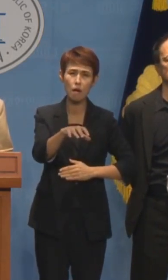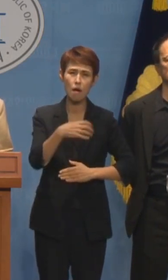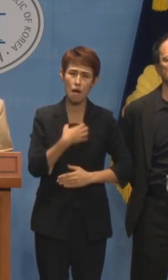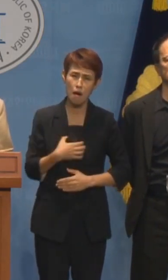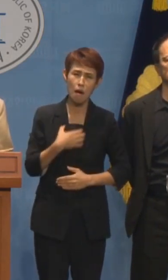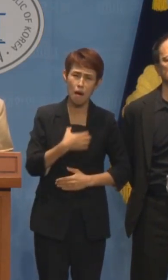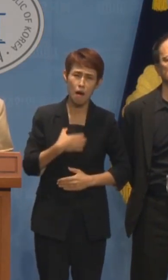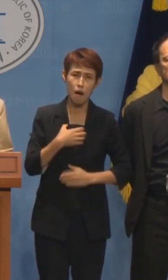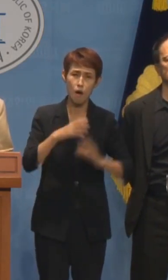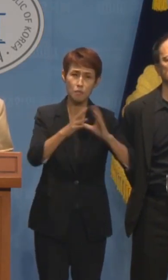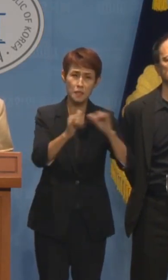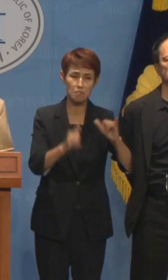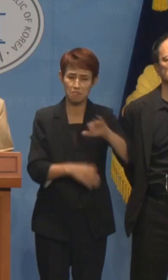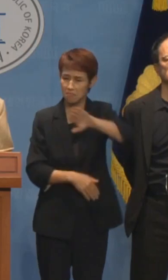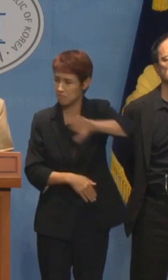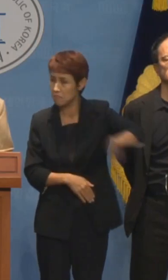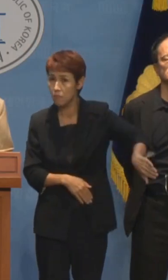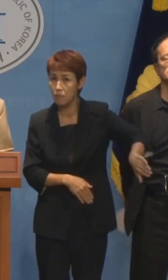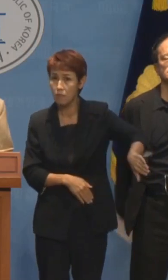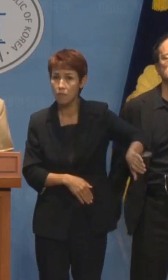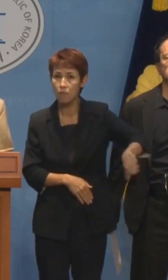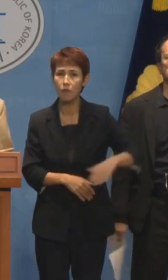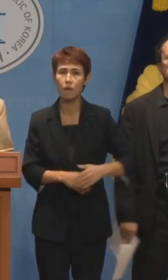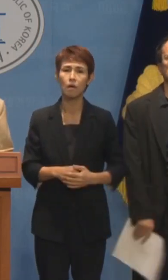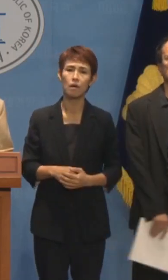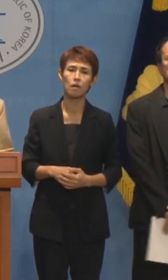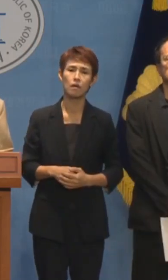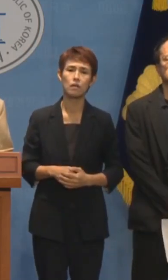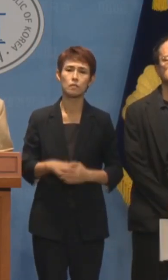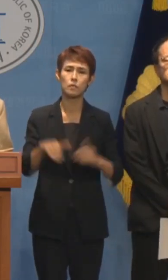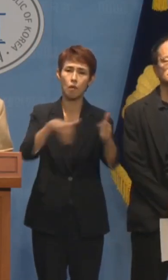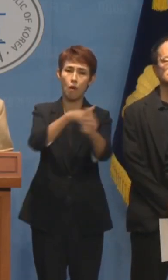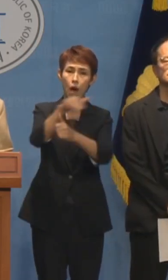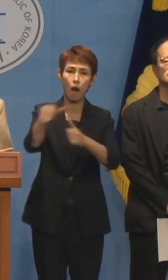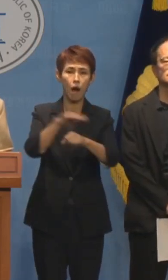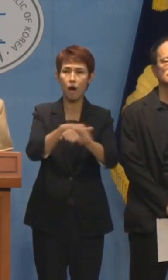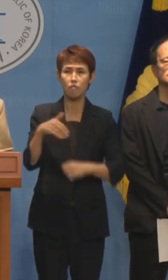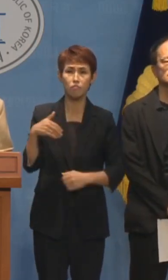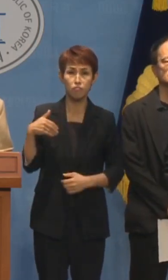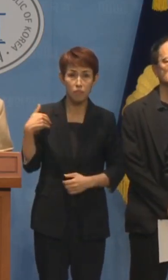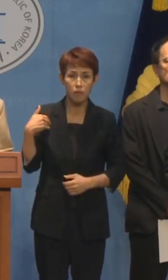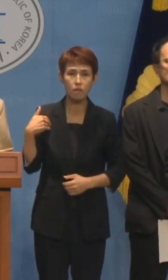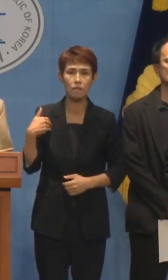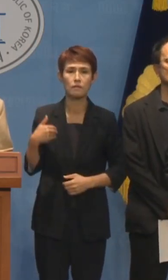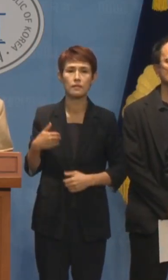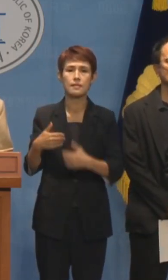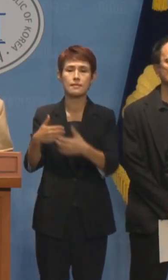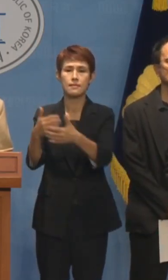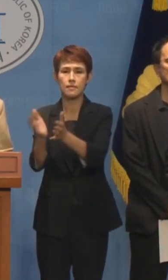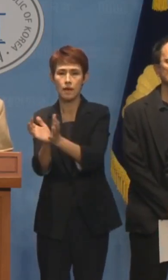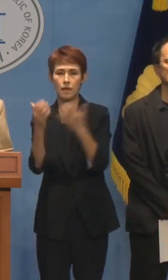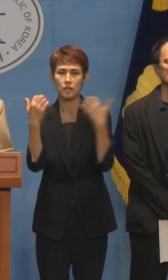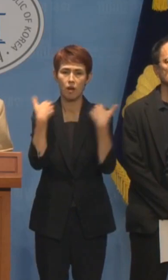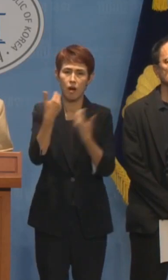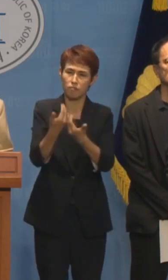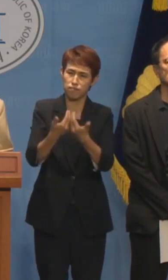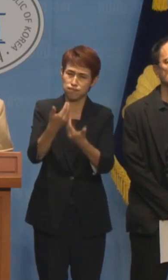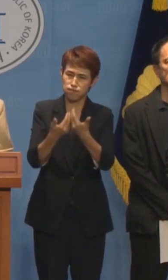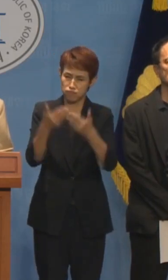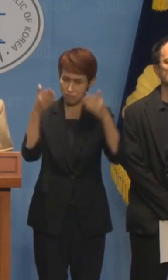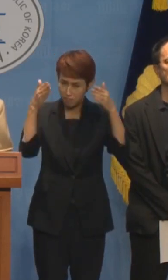외면해왔던 정부가 아직도 제대로 현실을 식 하지 못한 채 당정 등에만 매몰돼 있는 모습을